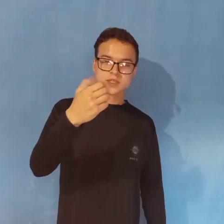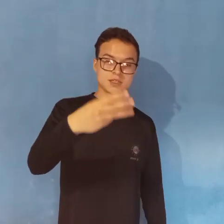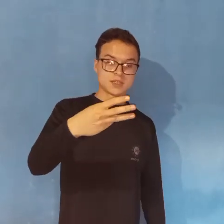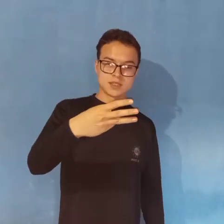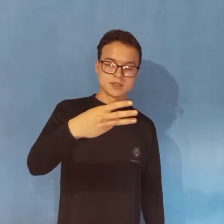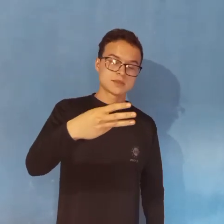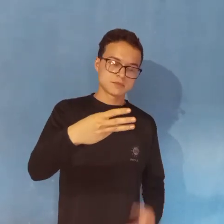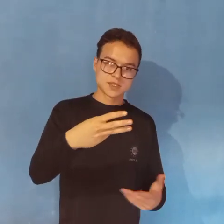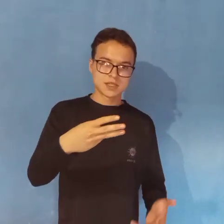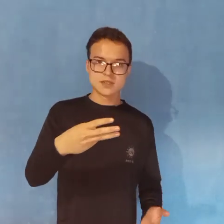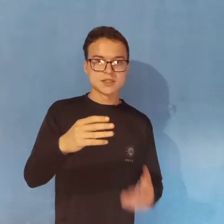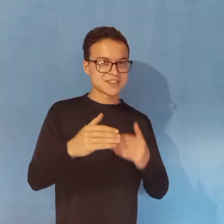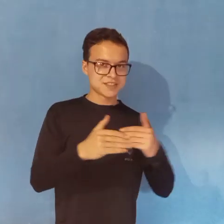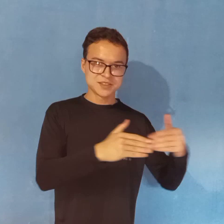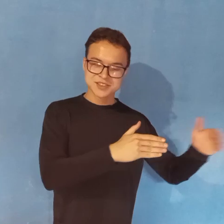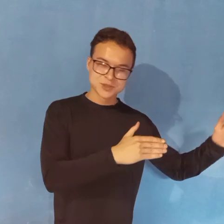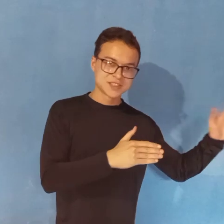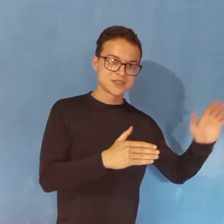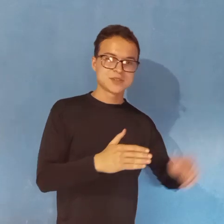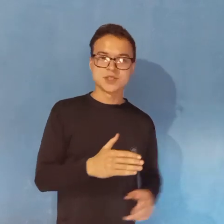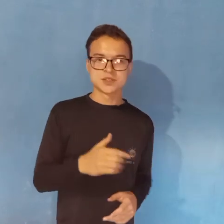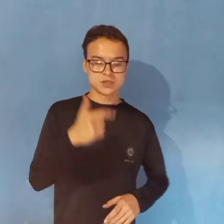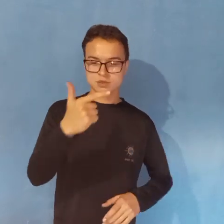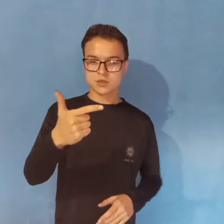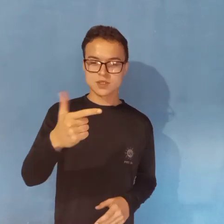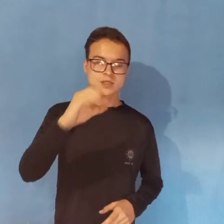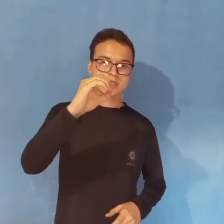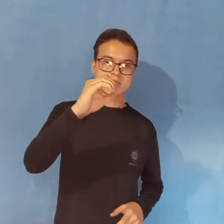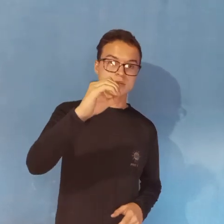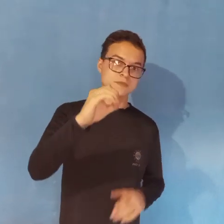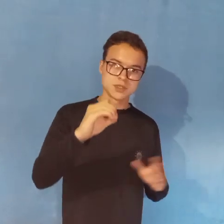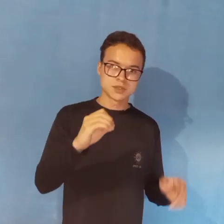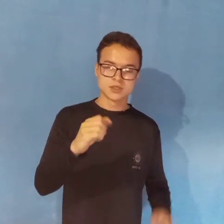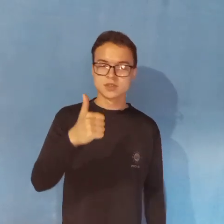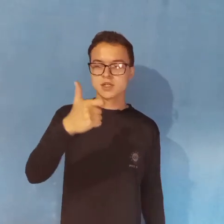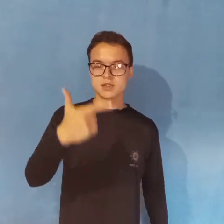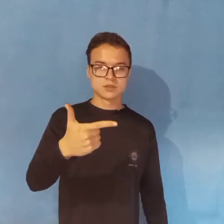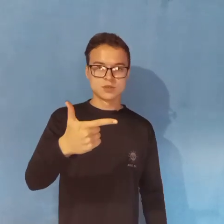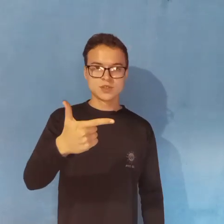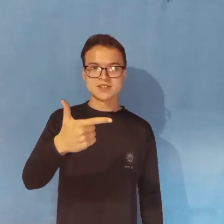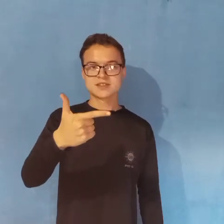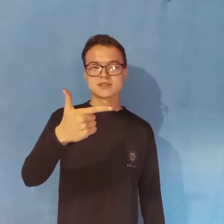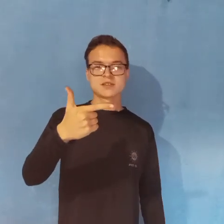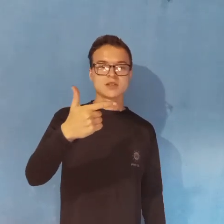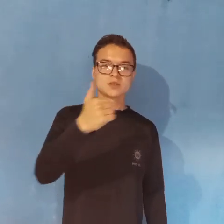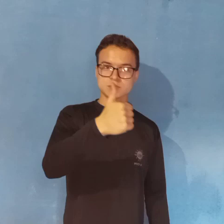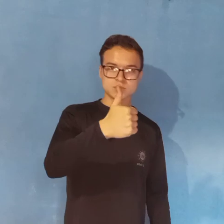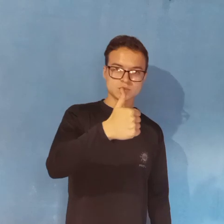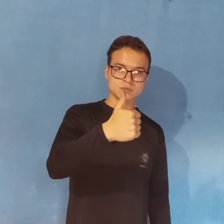1, 3, 13 e assim sucessivamente. 2, 0, 20, 2,